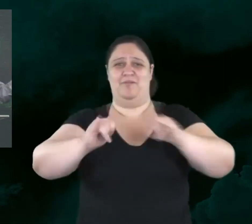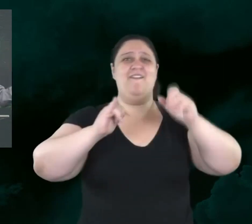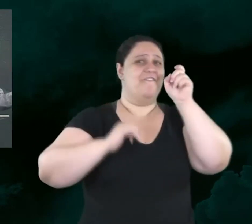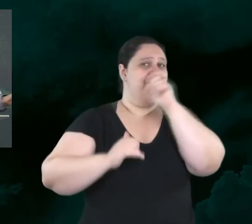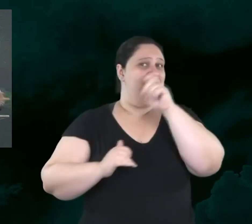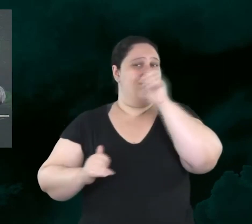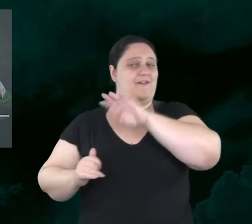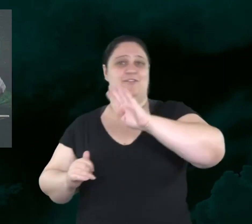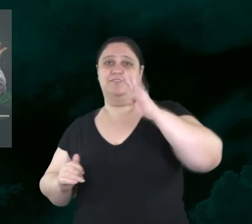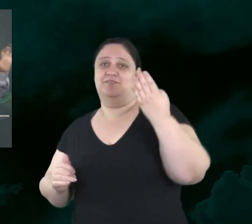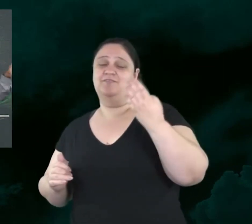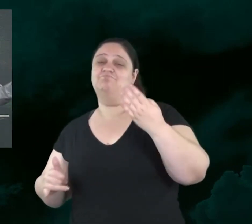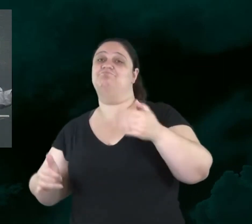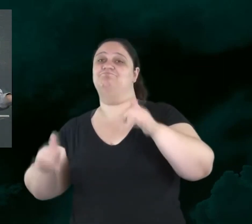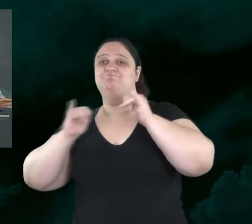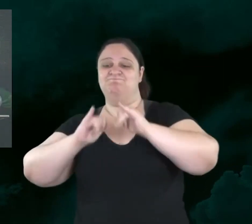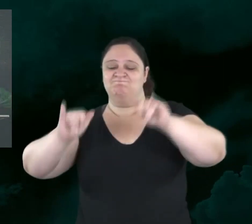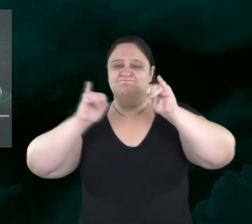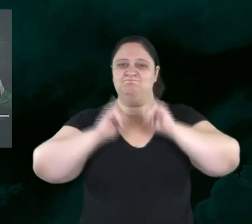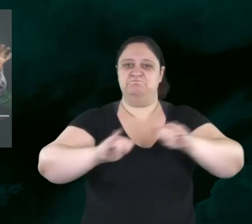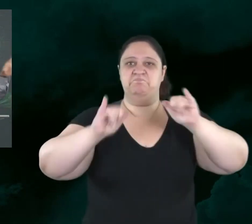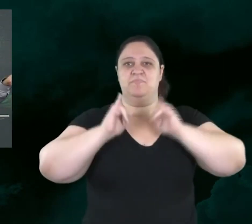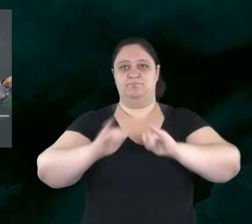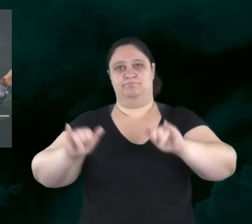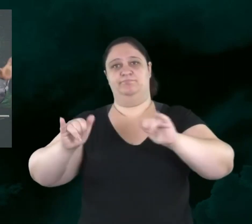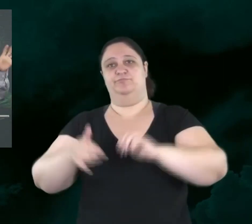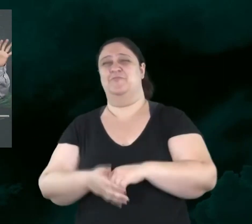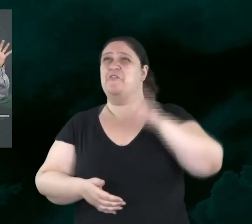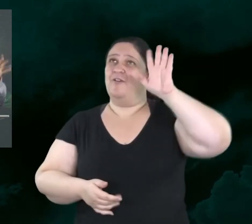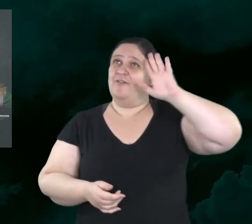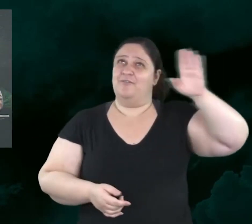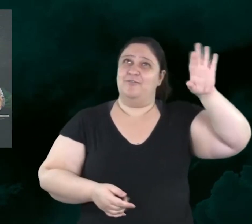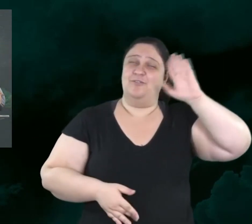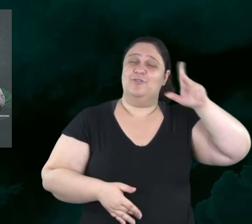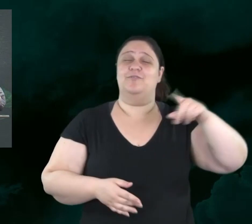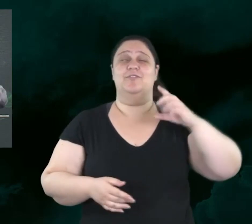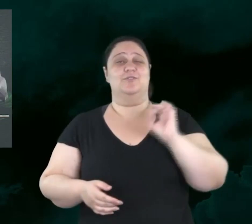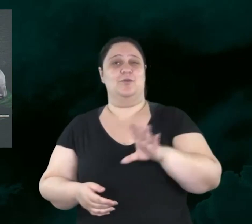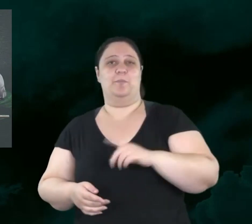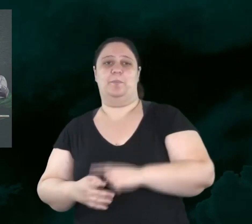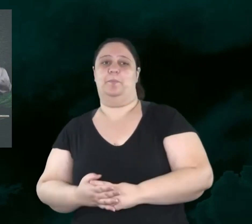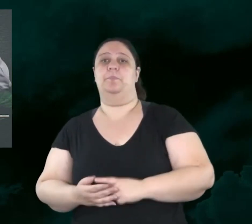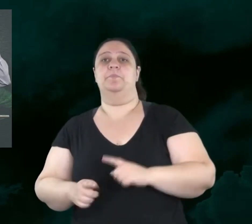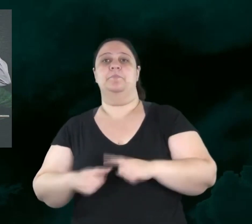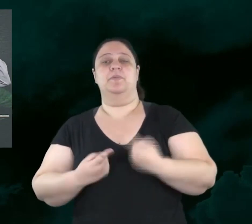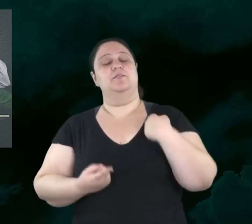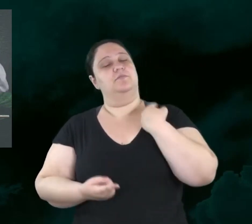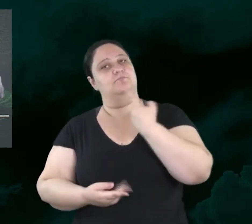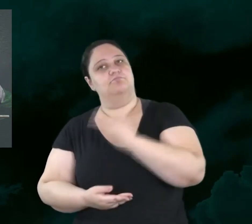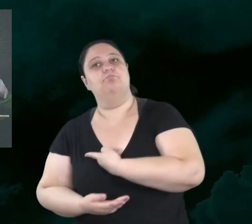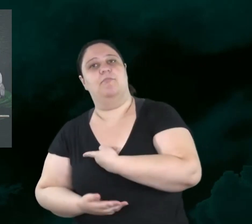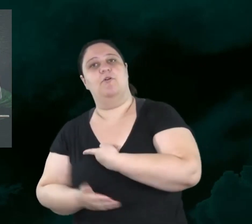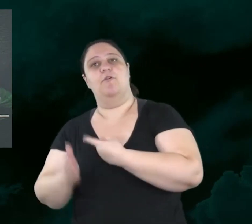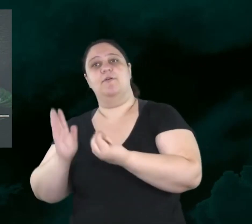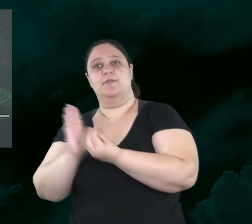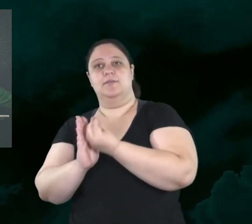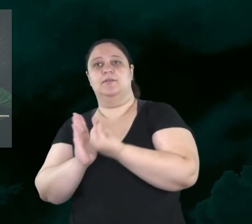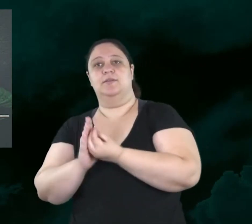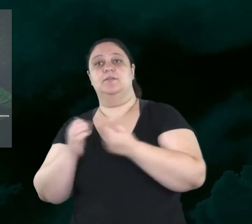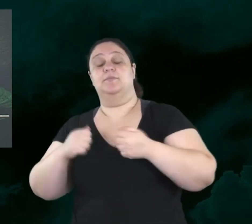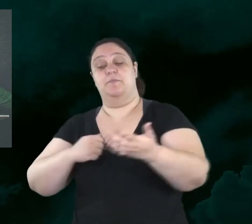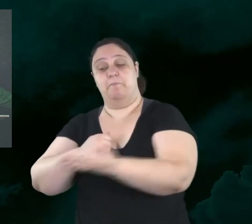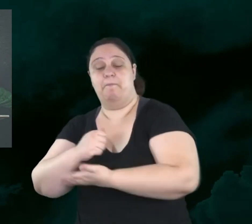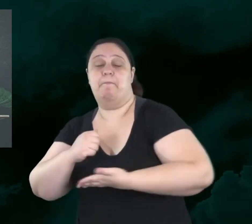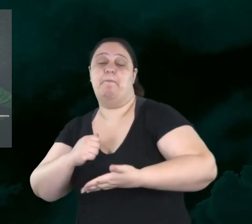verdades, sofismas, filosofias, mas, queridos irmãos, nós, a igreja, somos a base e coluna da